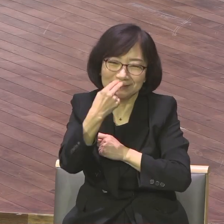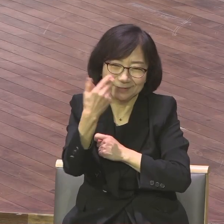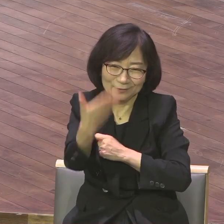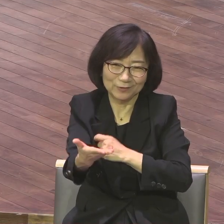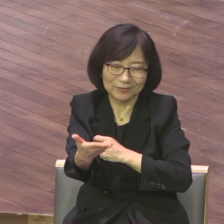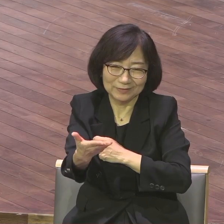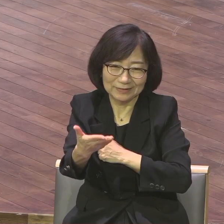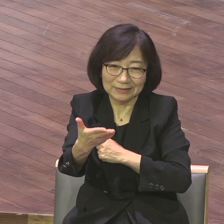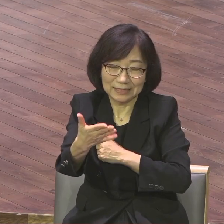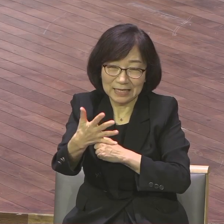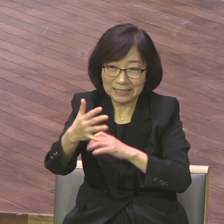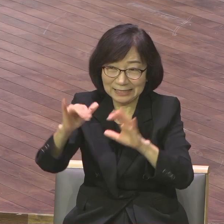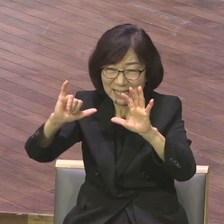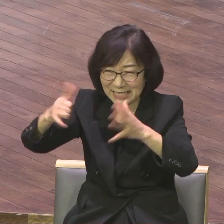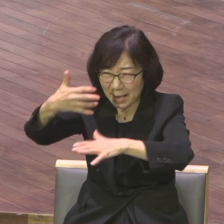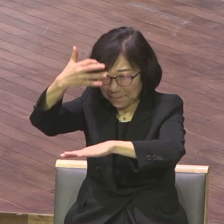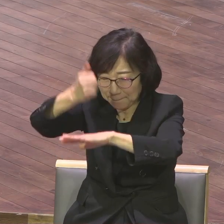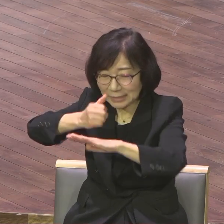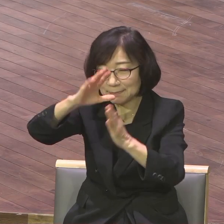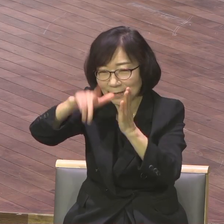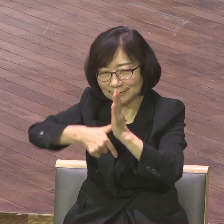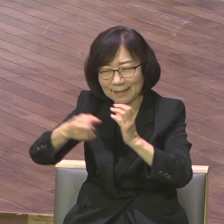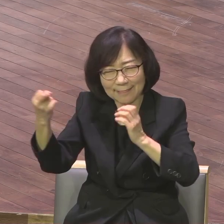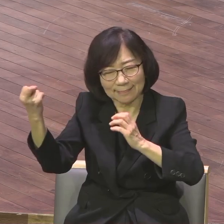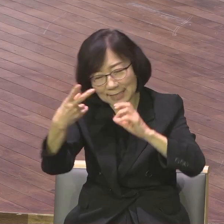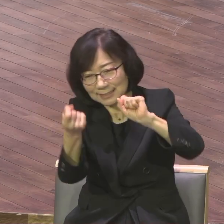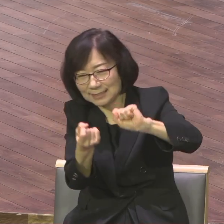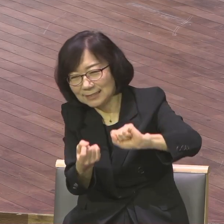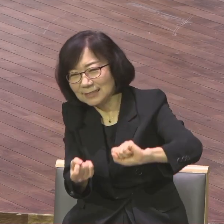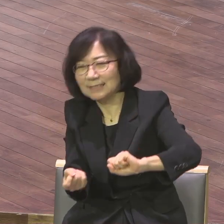다시 살리리라 하시니라.